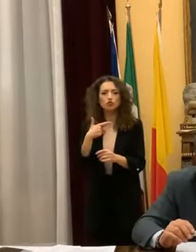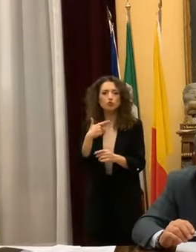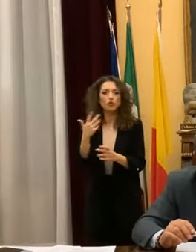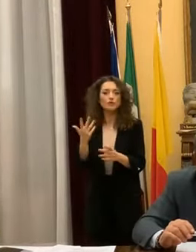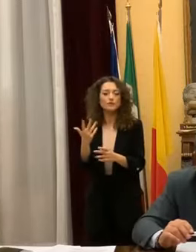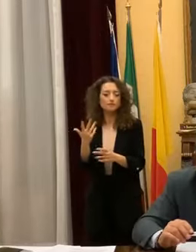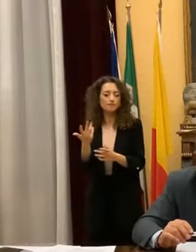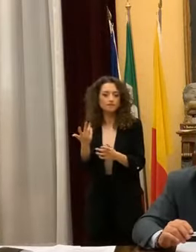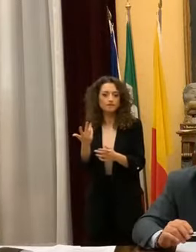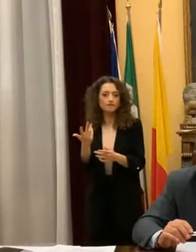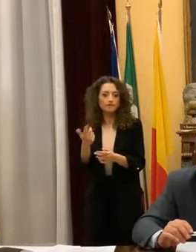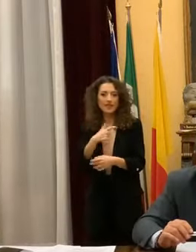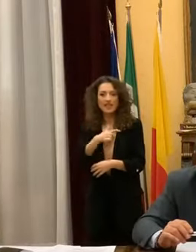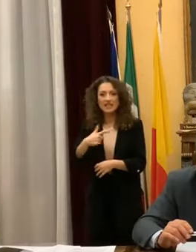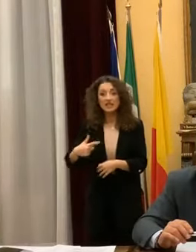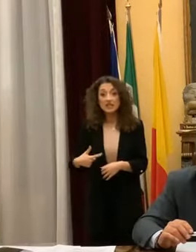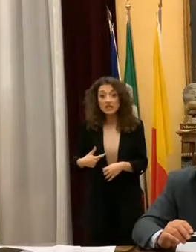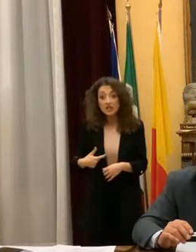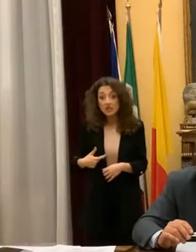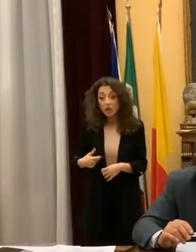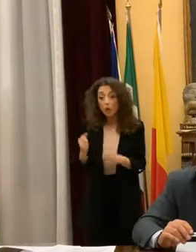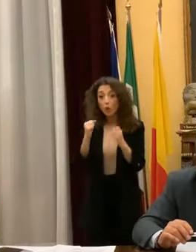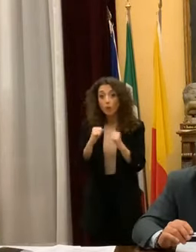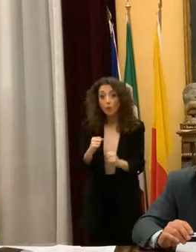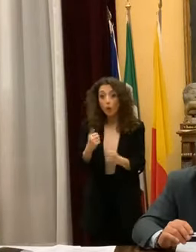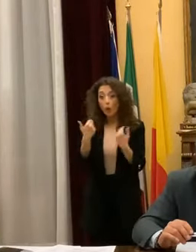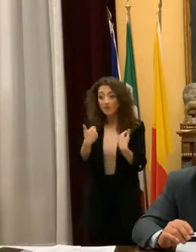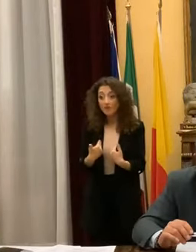può dare fastidio